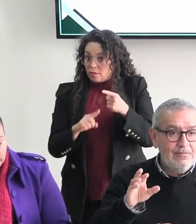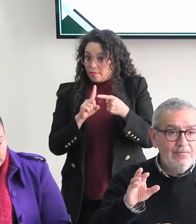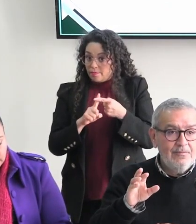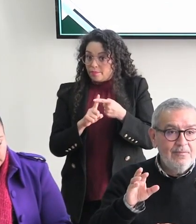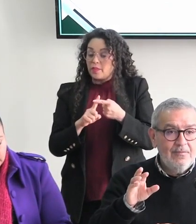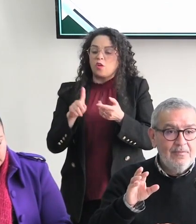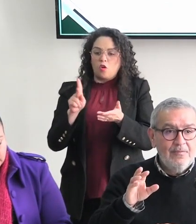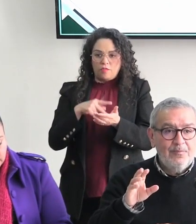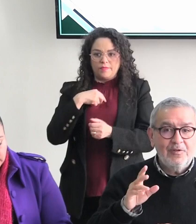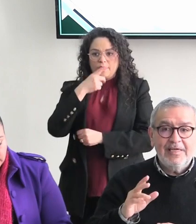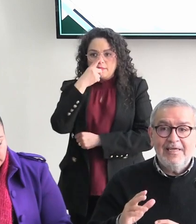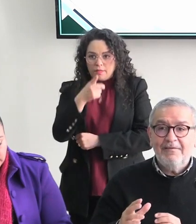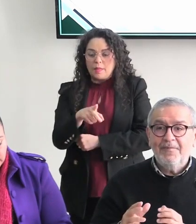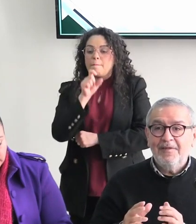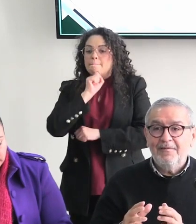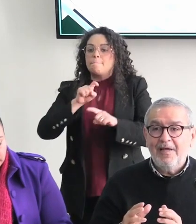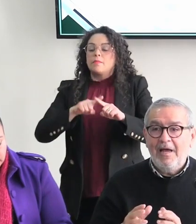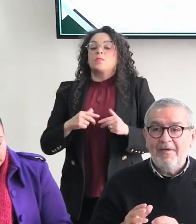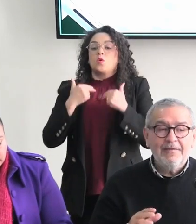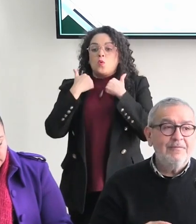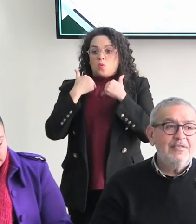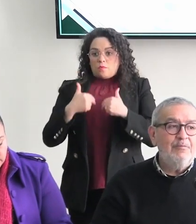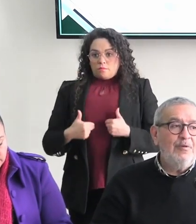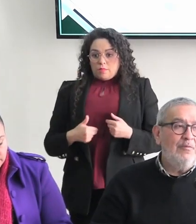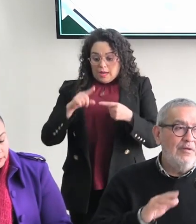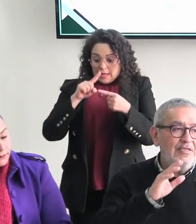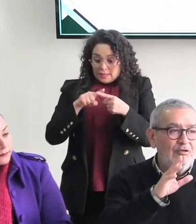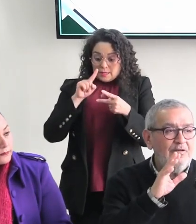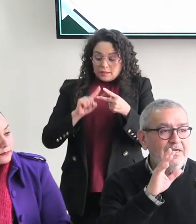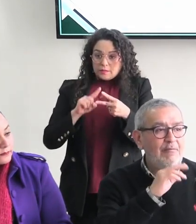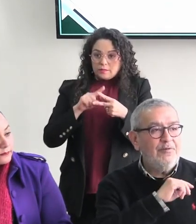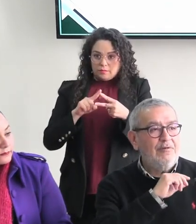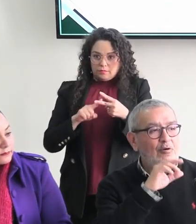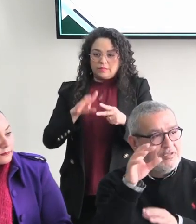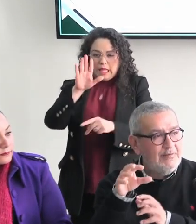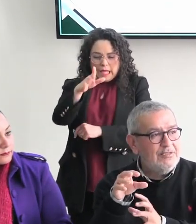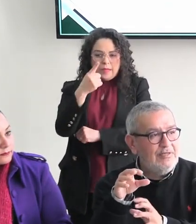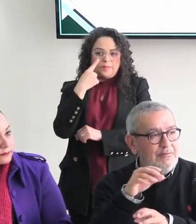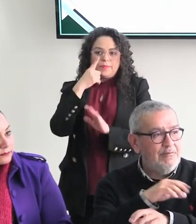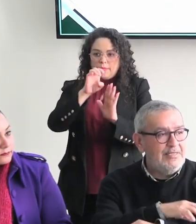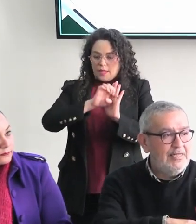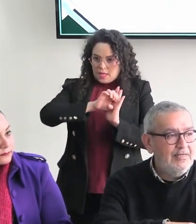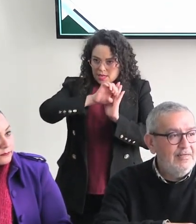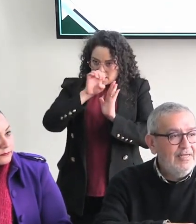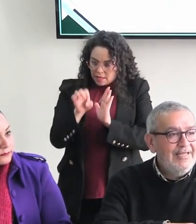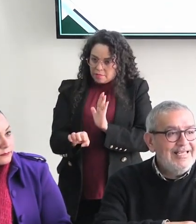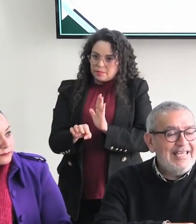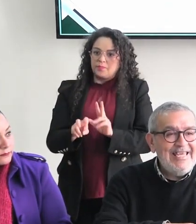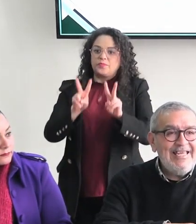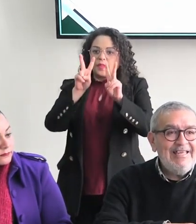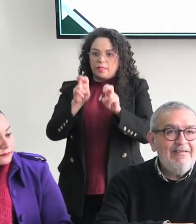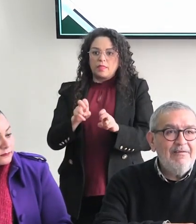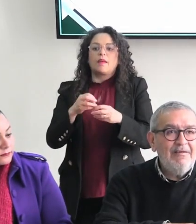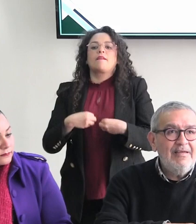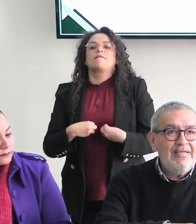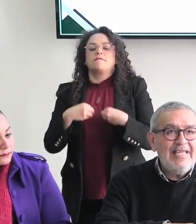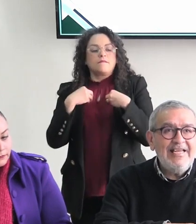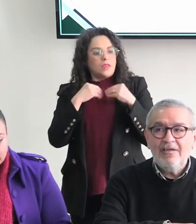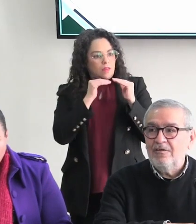humanos. Porque, a ver, les doy un ejemplo, otra vez con la vivienda.